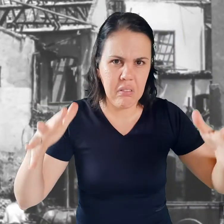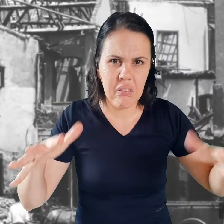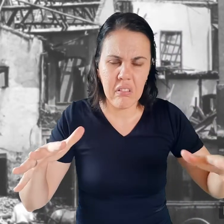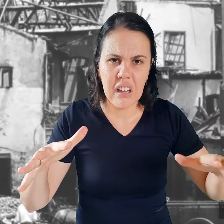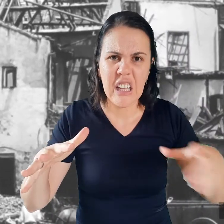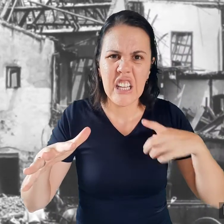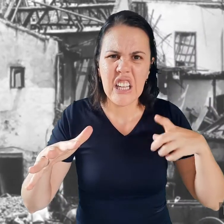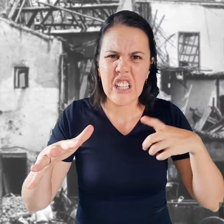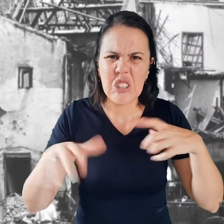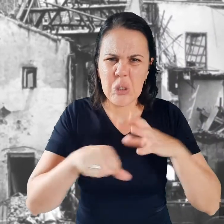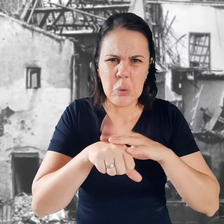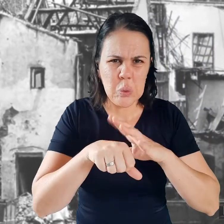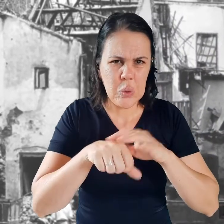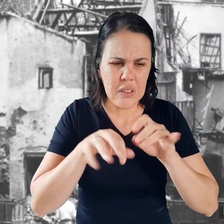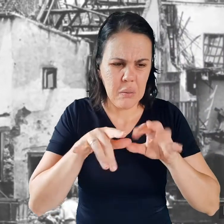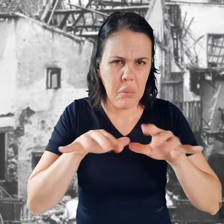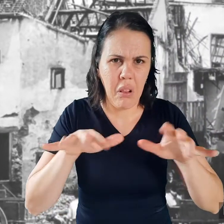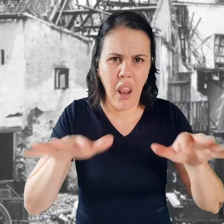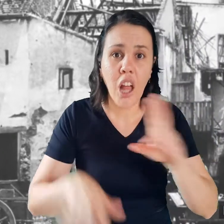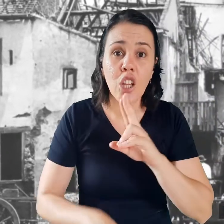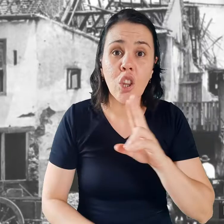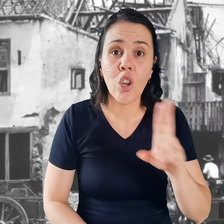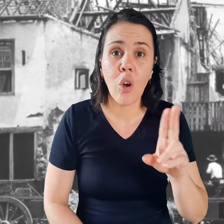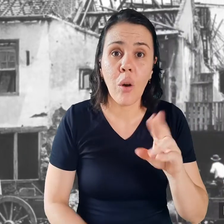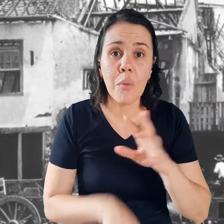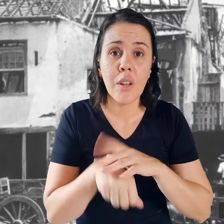muito fácil de se contrair doenças como a varíola.